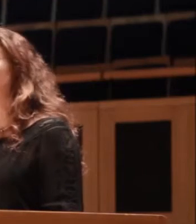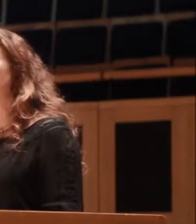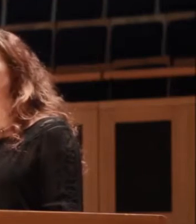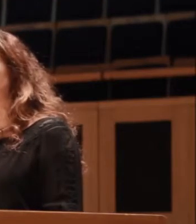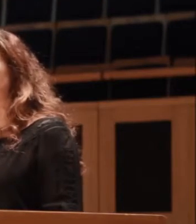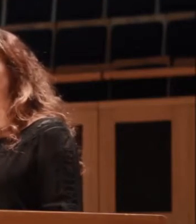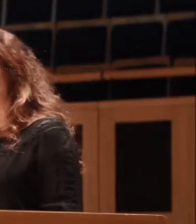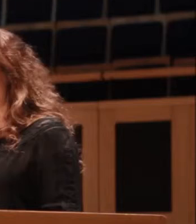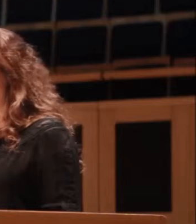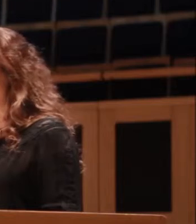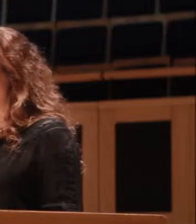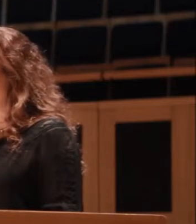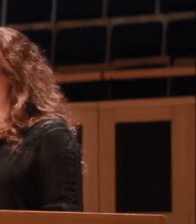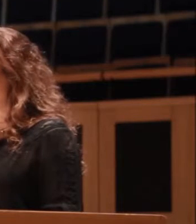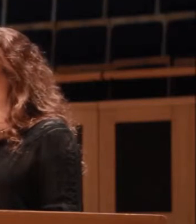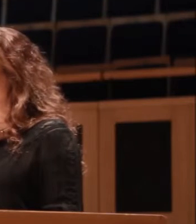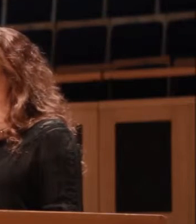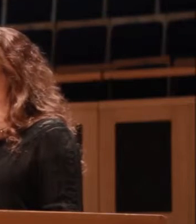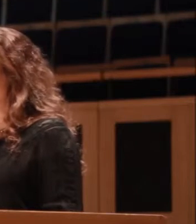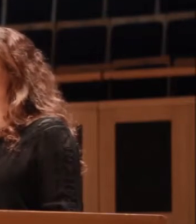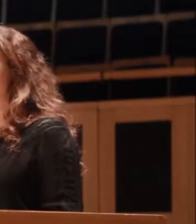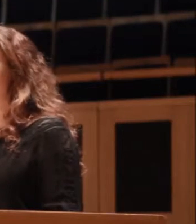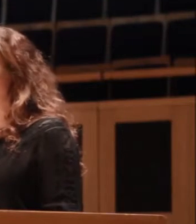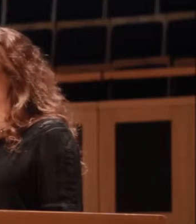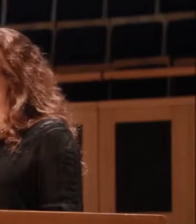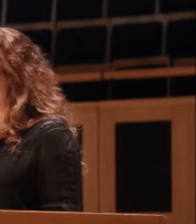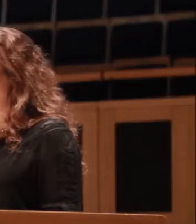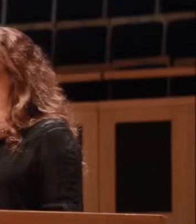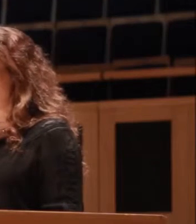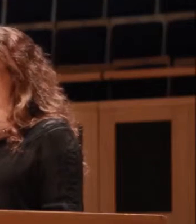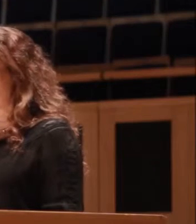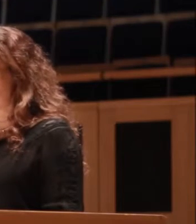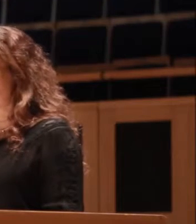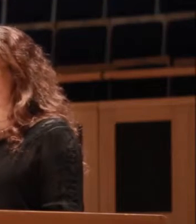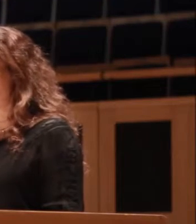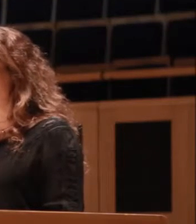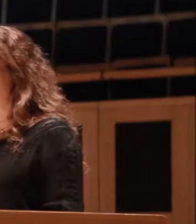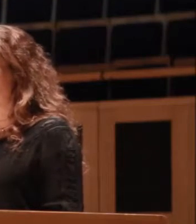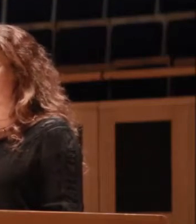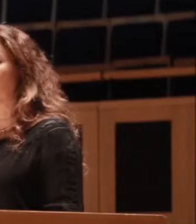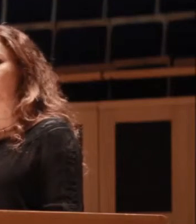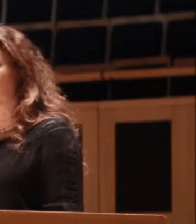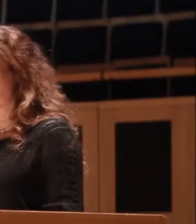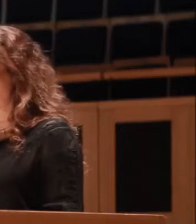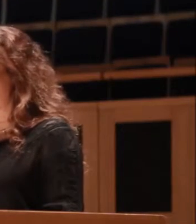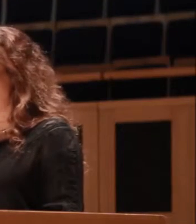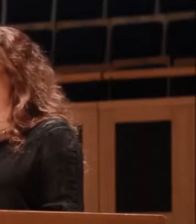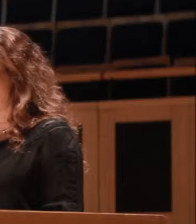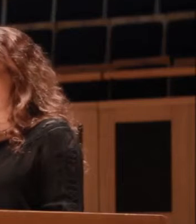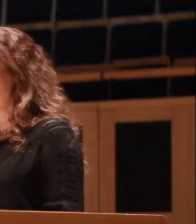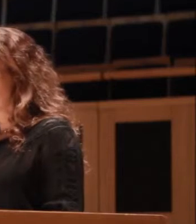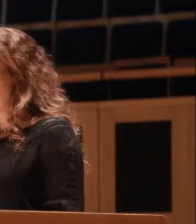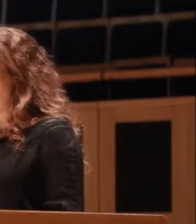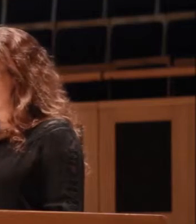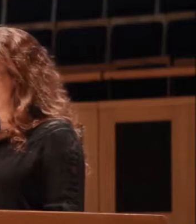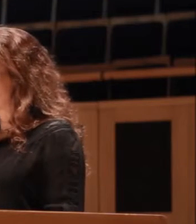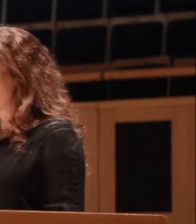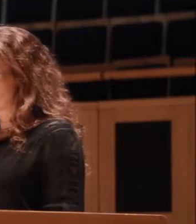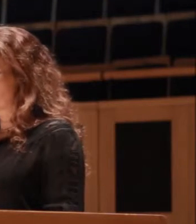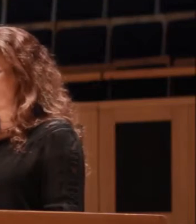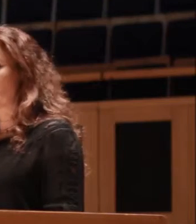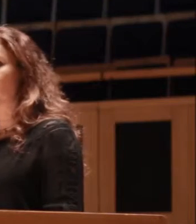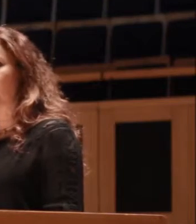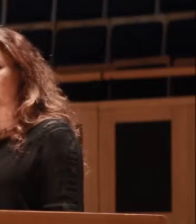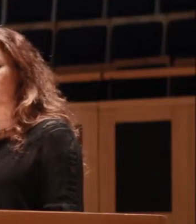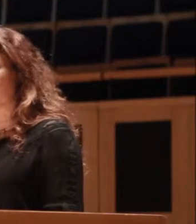8.243, de 23 de maio de 2014, que institui a Política Nacional de Participação Social. A